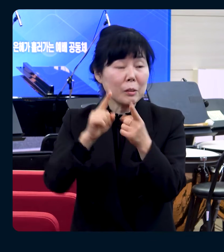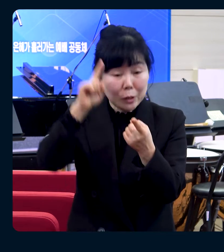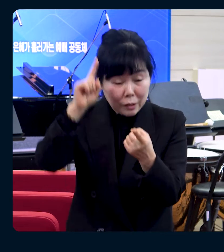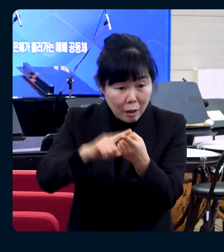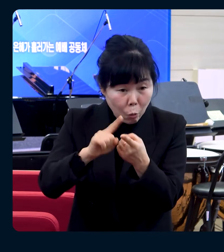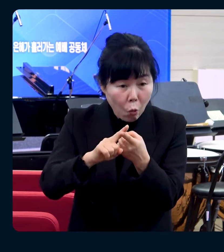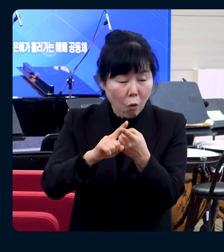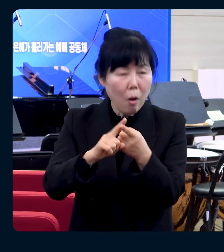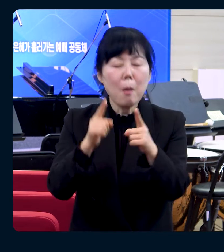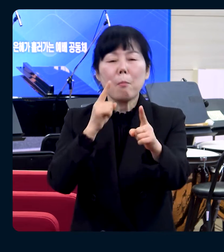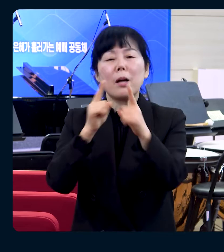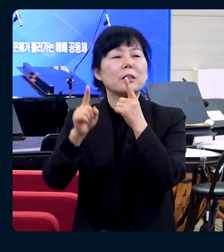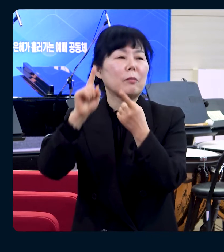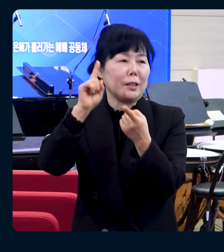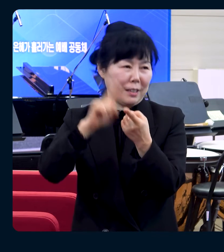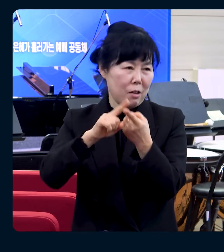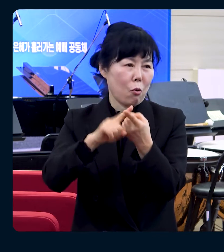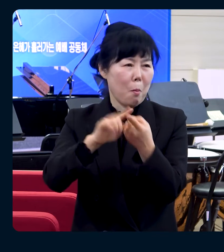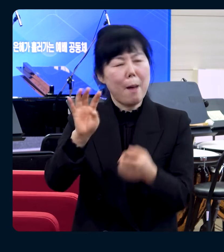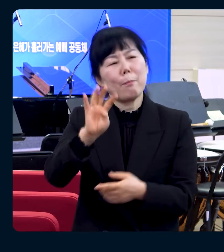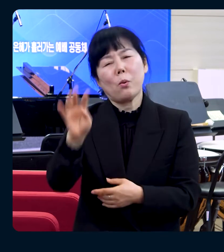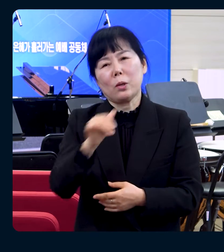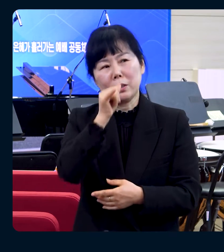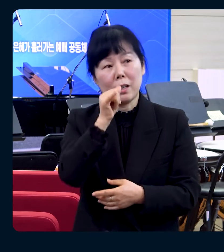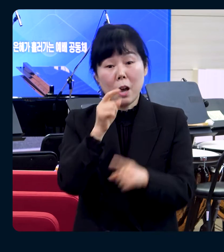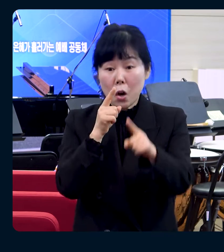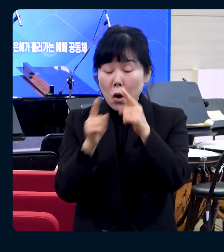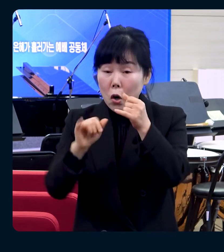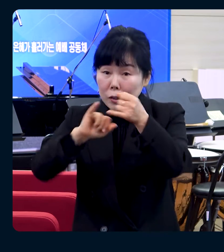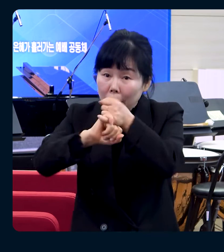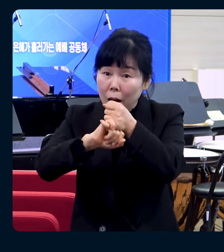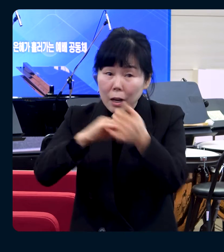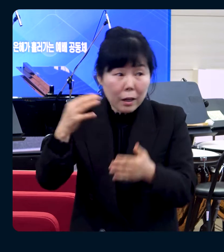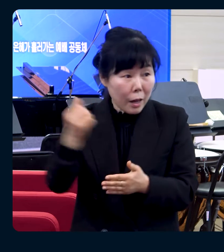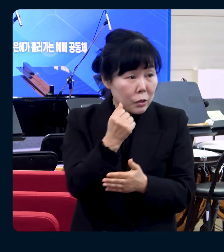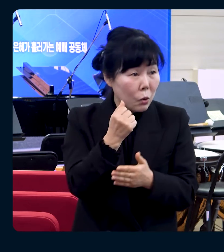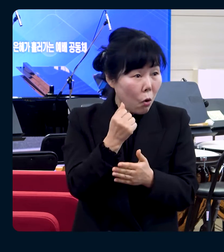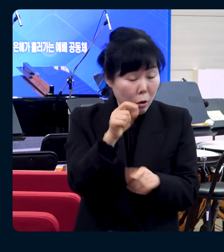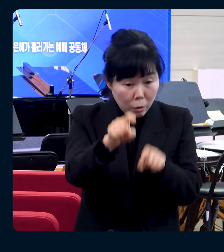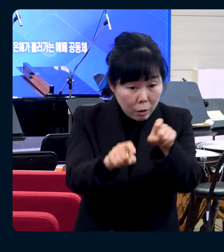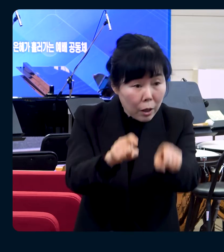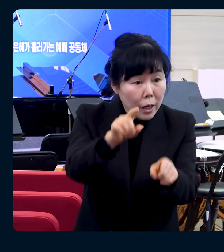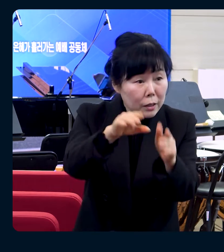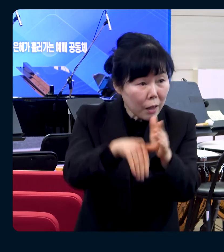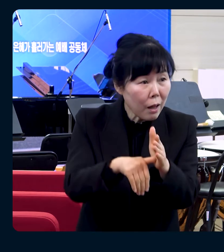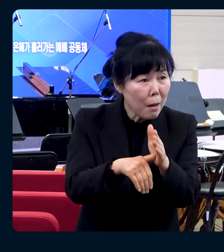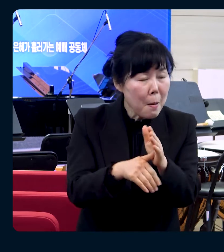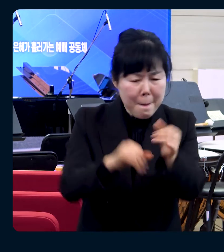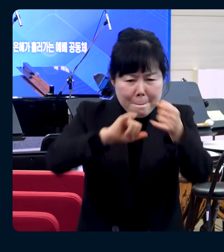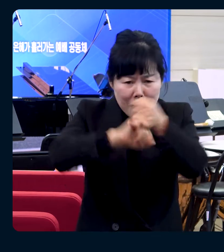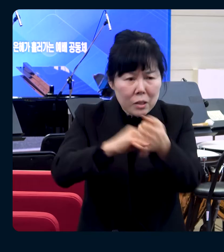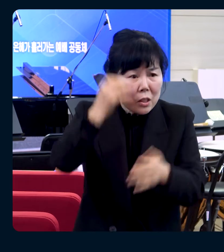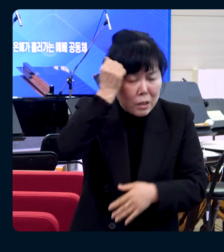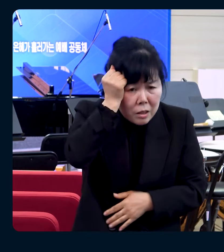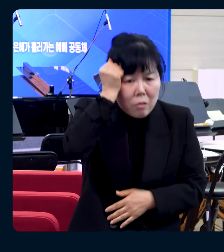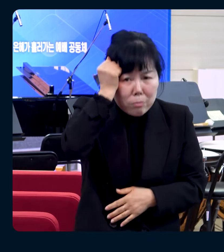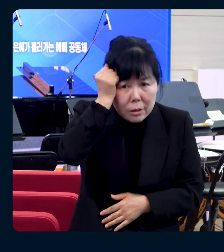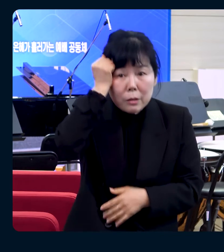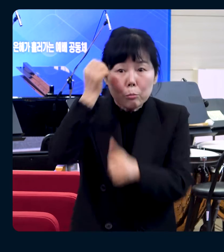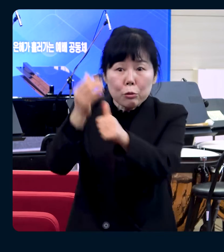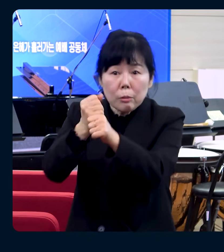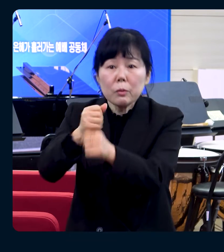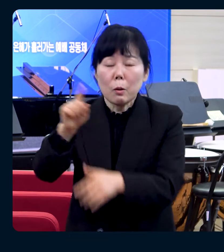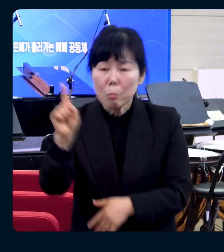돼요. 말씀하신 대로. 그렇습니다. 언약의 길을 가는 사람이 반드시 기억하고 반드시 붙들어야 될